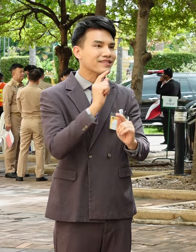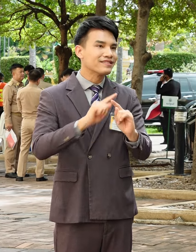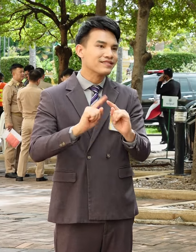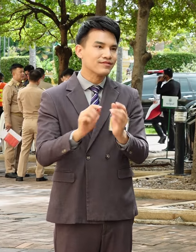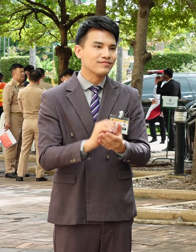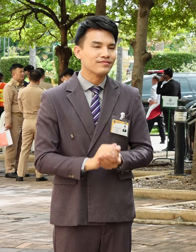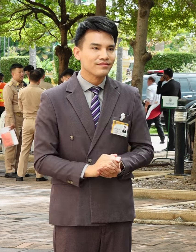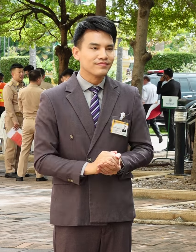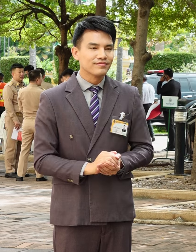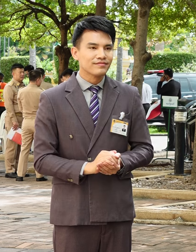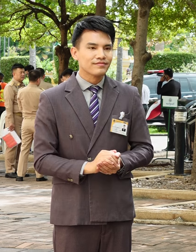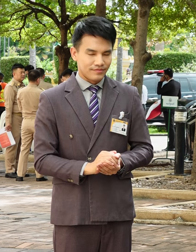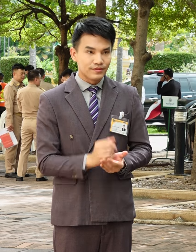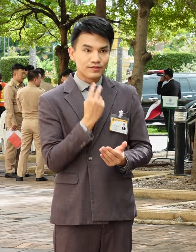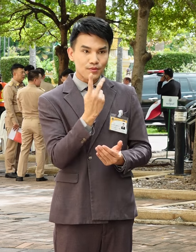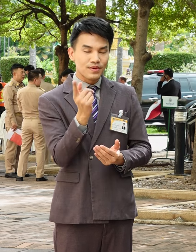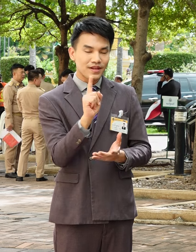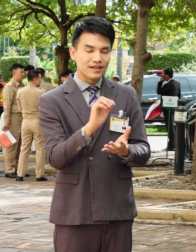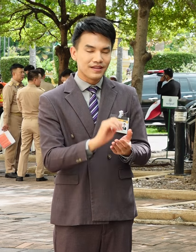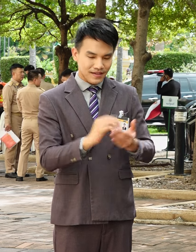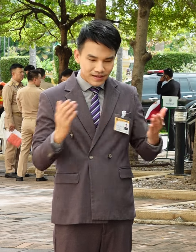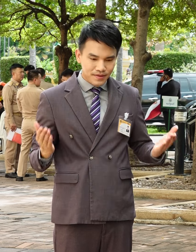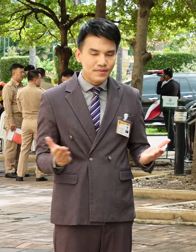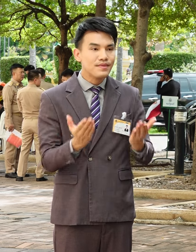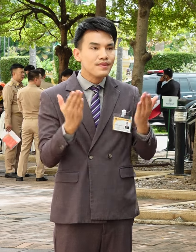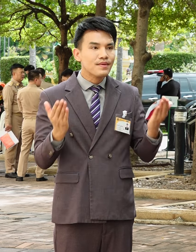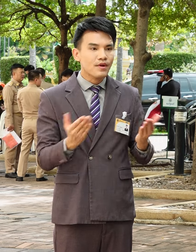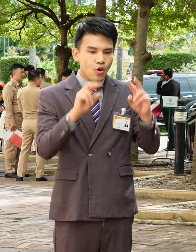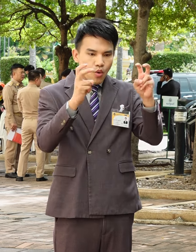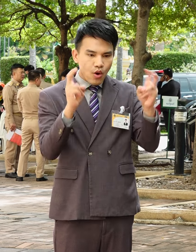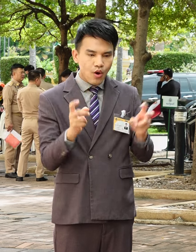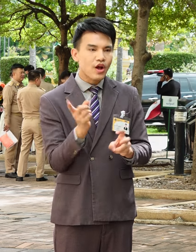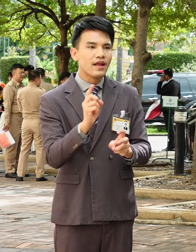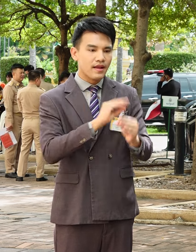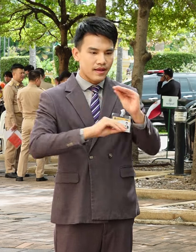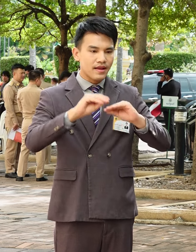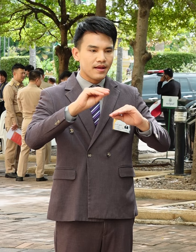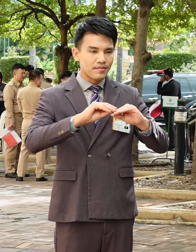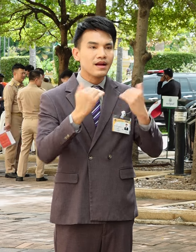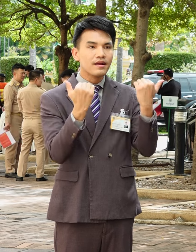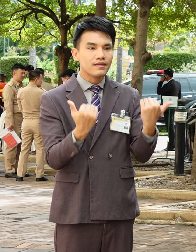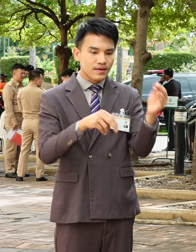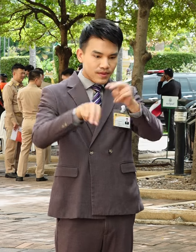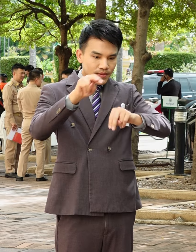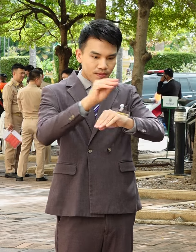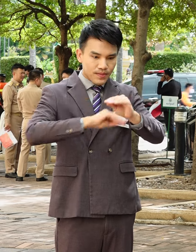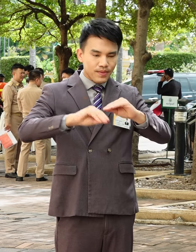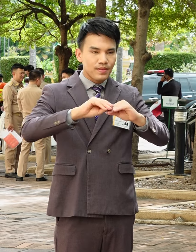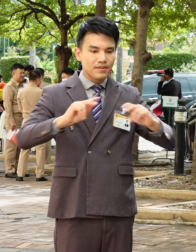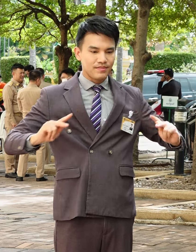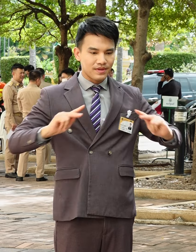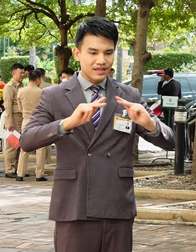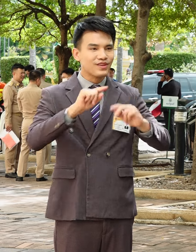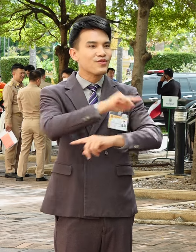ครับแล้วก็จะได้ดูว่าสามารถสนับสนุนในประเด็นใดเพิ่มเติมได้บ้างนะครับอันนี้ก็จะเป็นการลงพื้นที่ของกระทรวงพม.